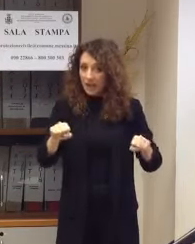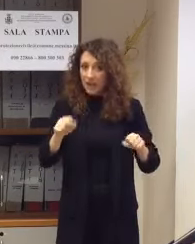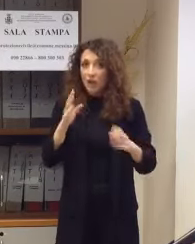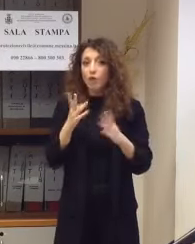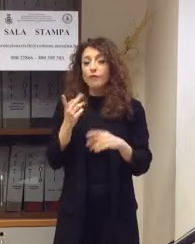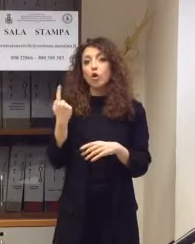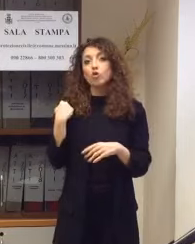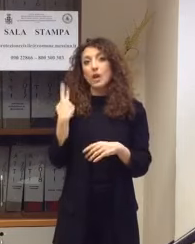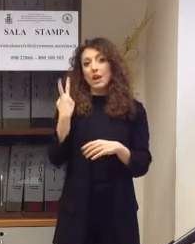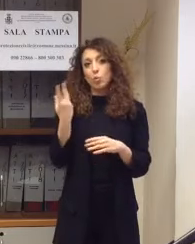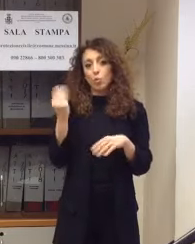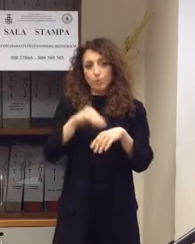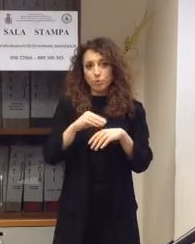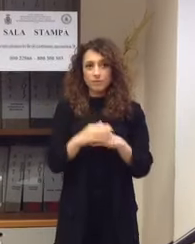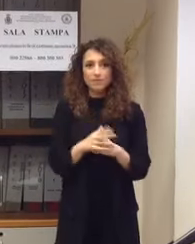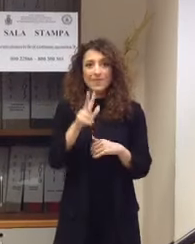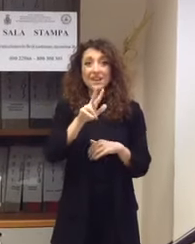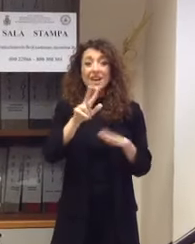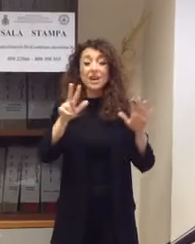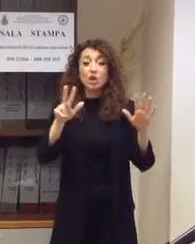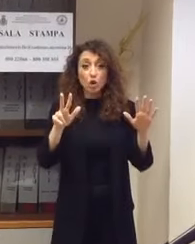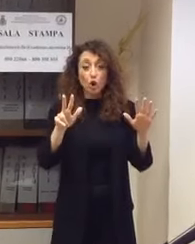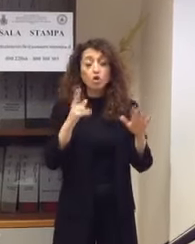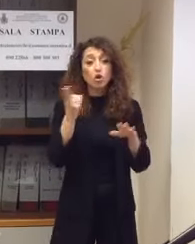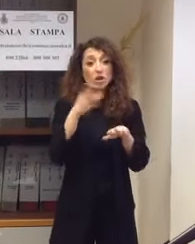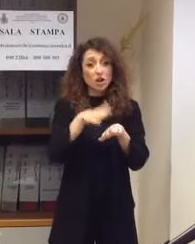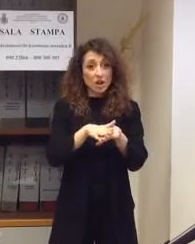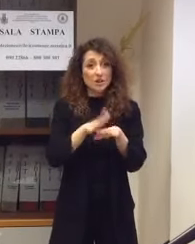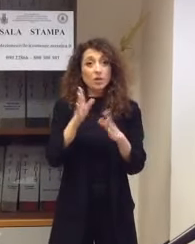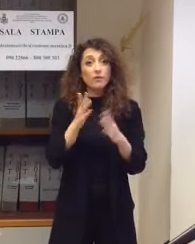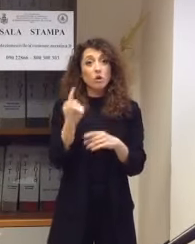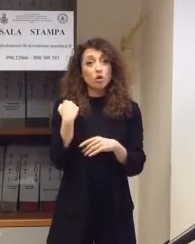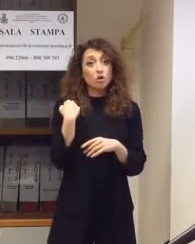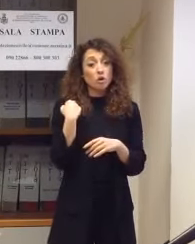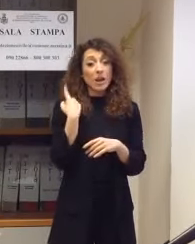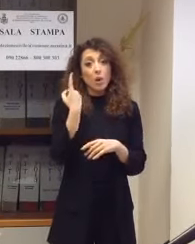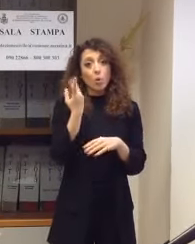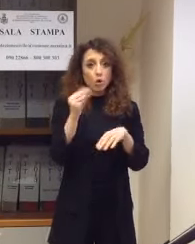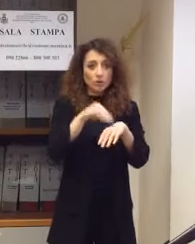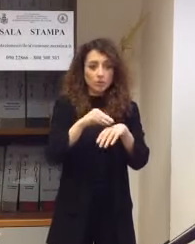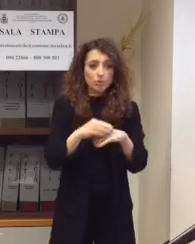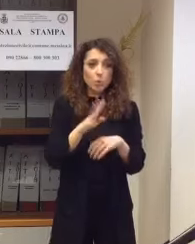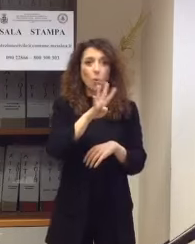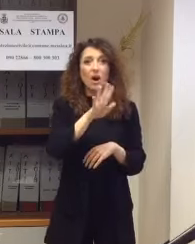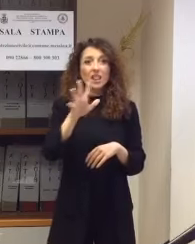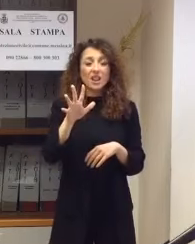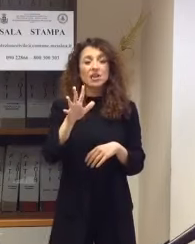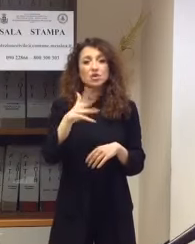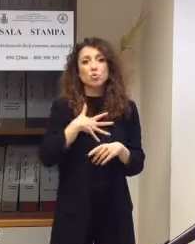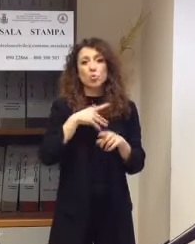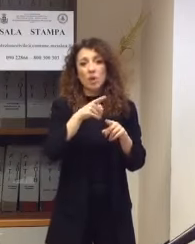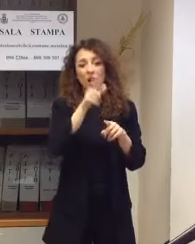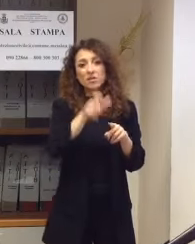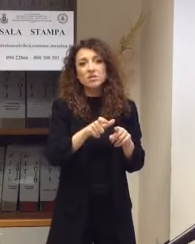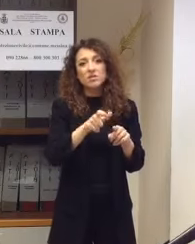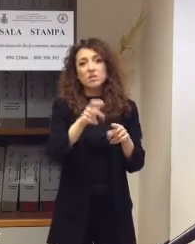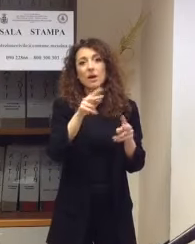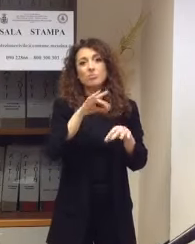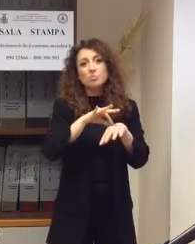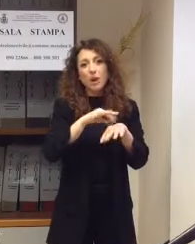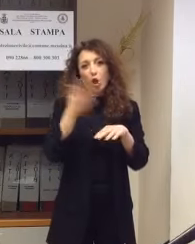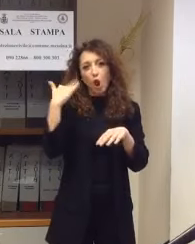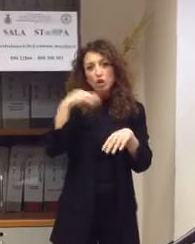Sono 38 invece i decessi, uno in più di ieri. È morto un 45enne con patologie pregresse, ricoverato al Cotroni